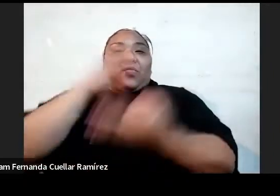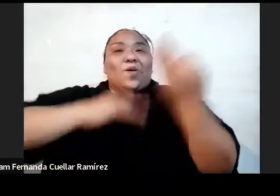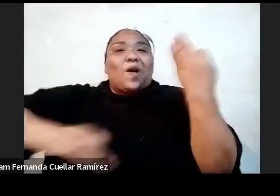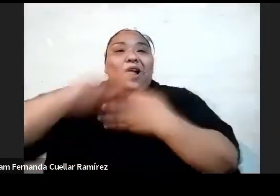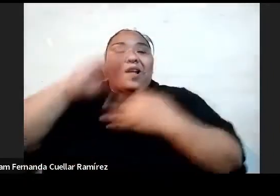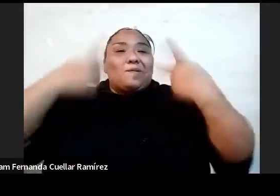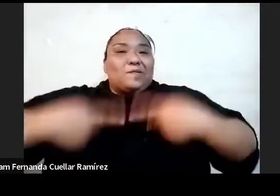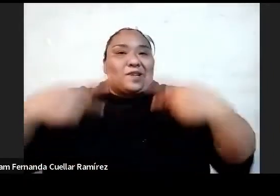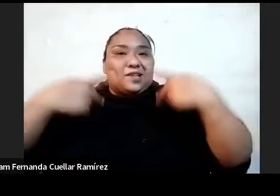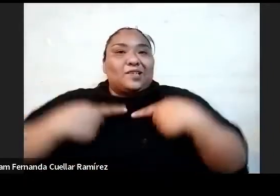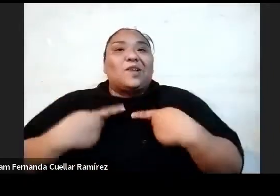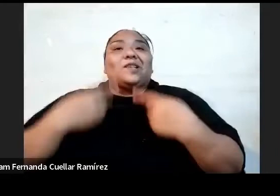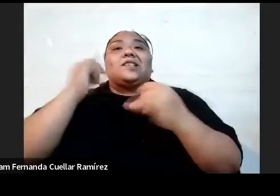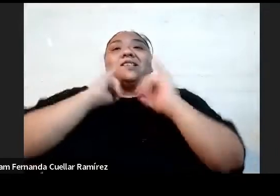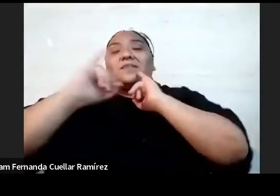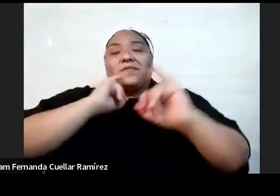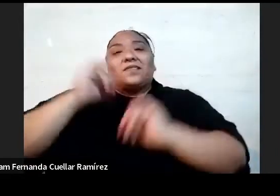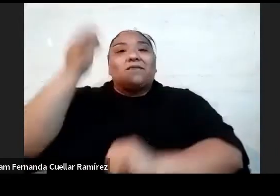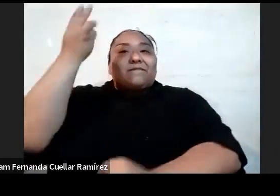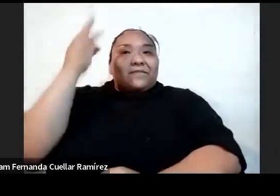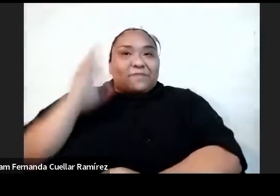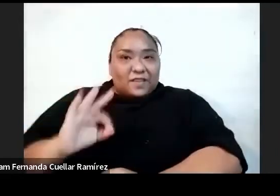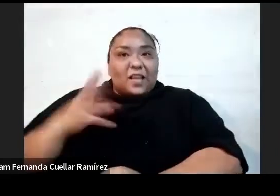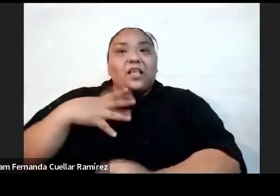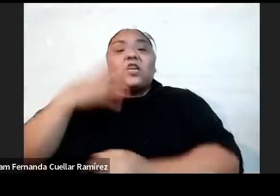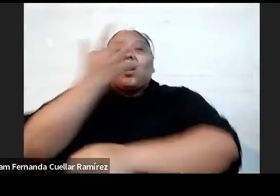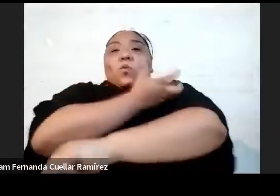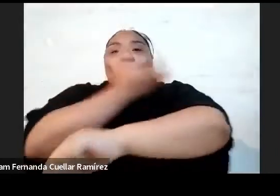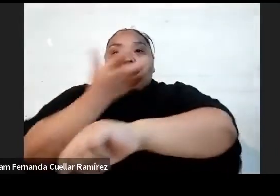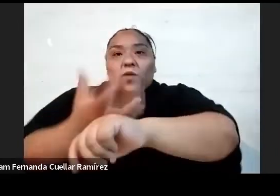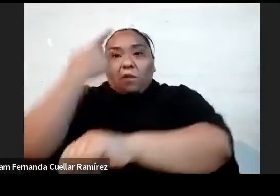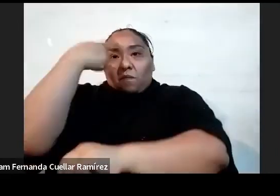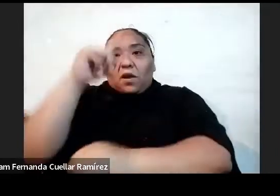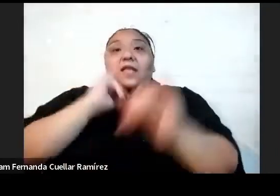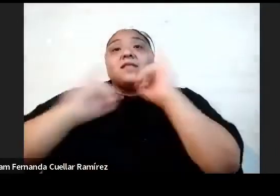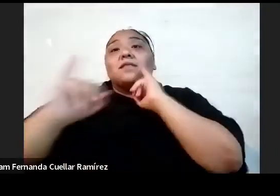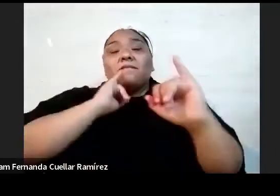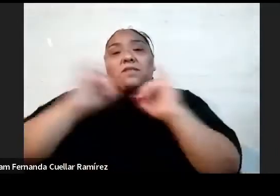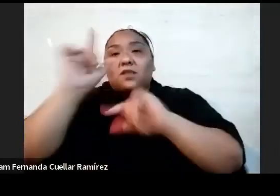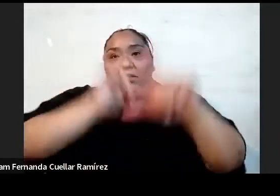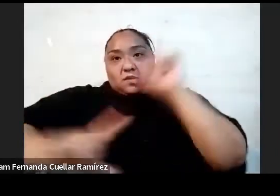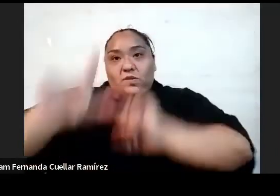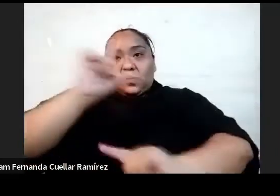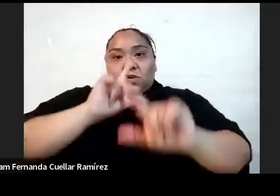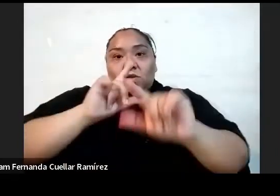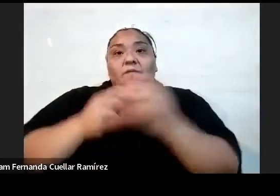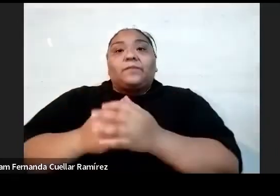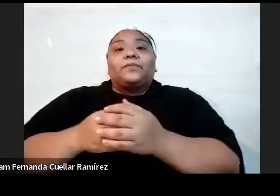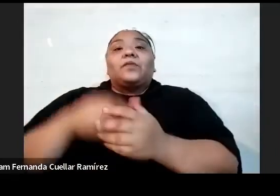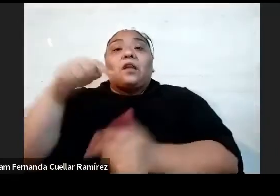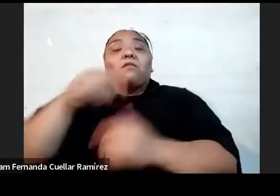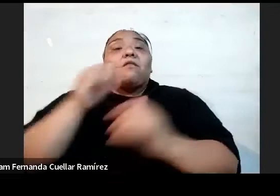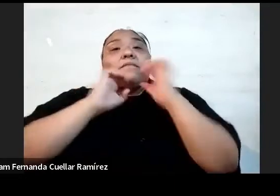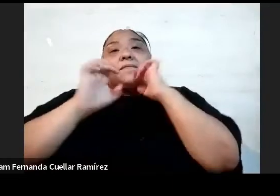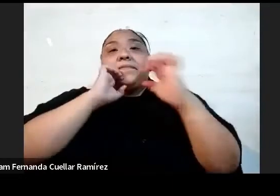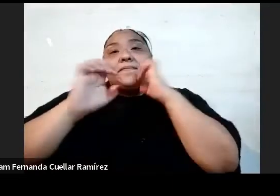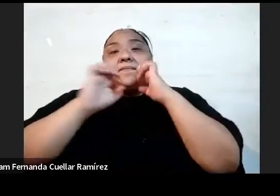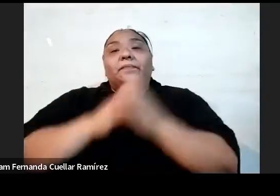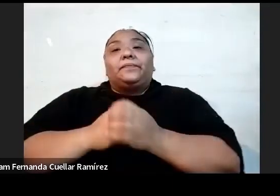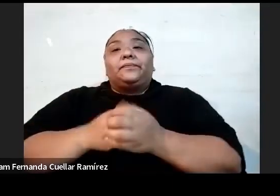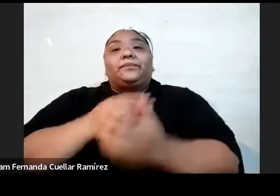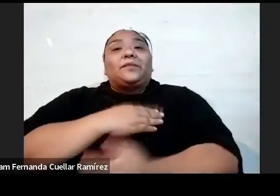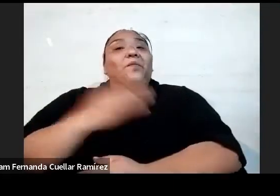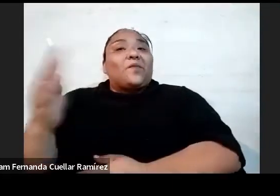Miriam Fernanda Cuellar, que es quien nos va a estar acompañando con la interpretación de esta entrevista. Y pues bueno,